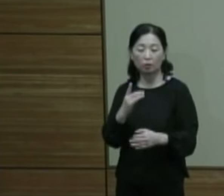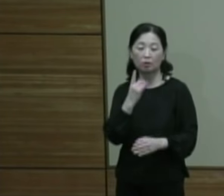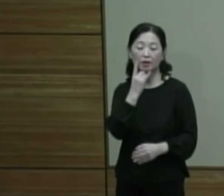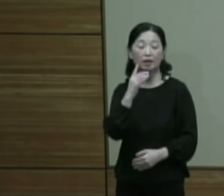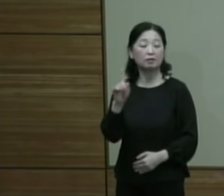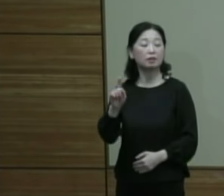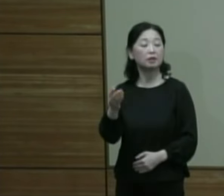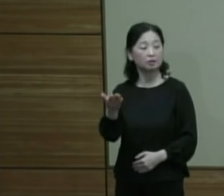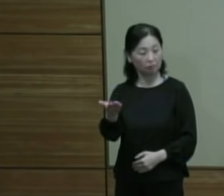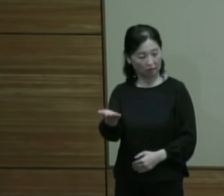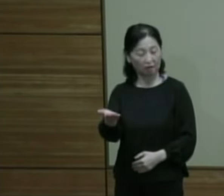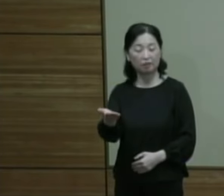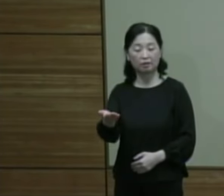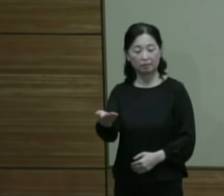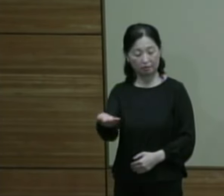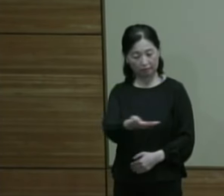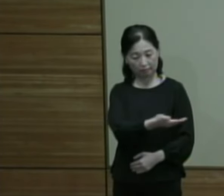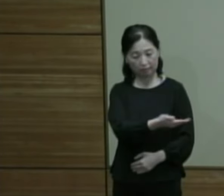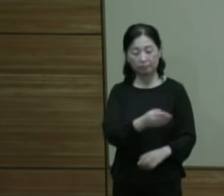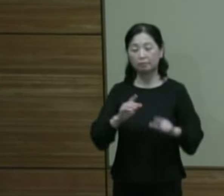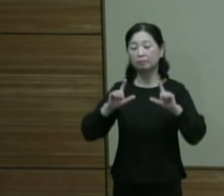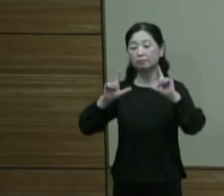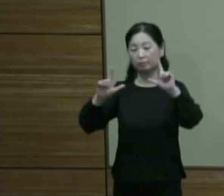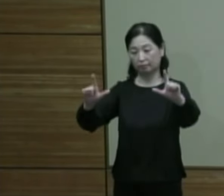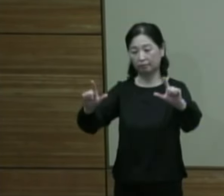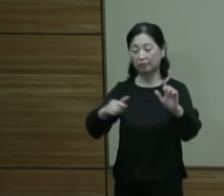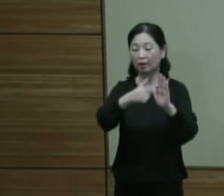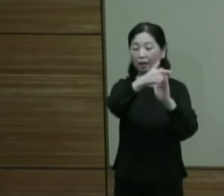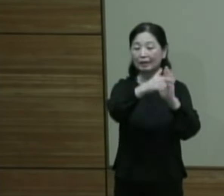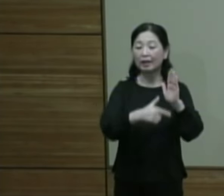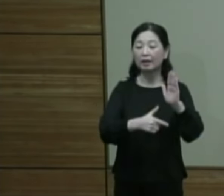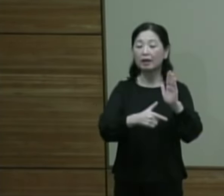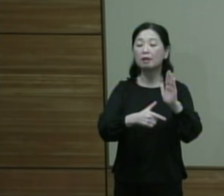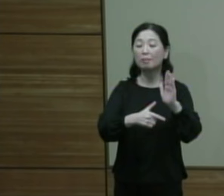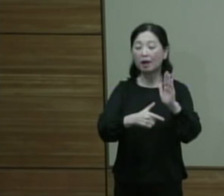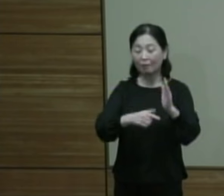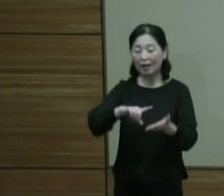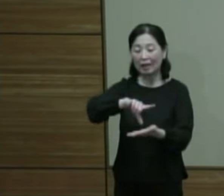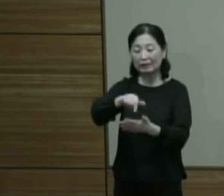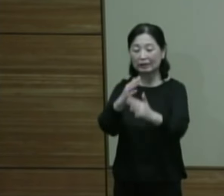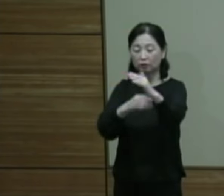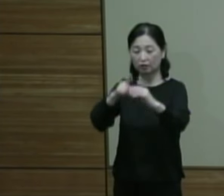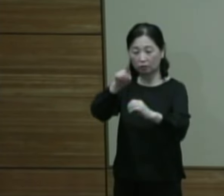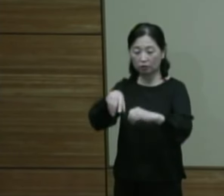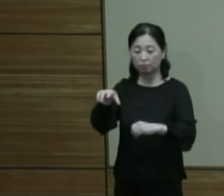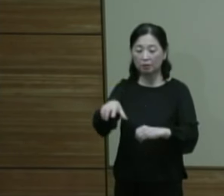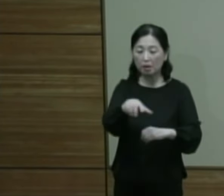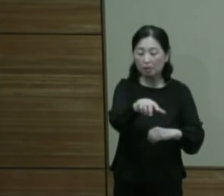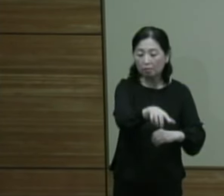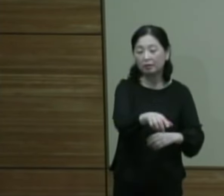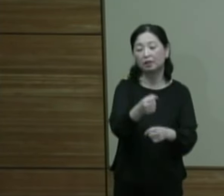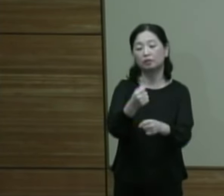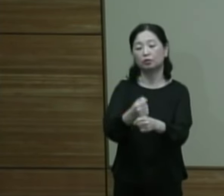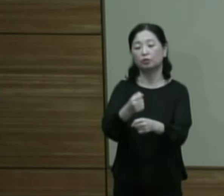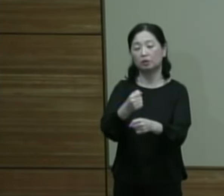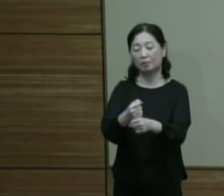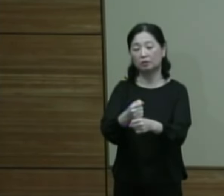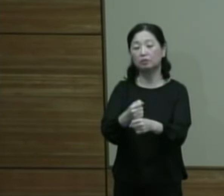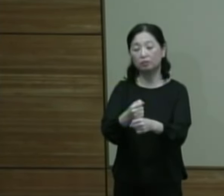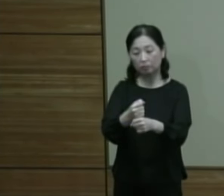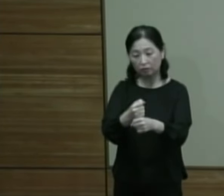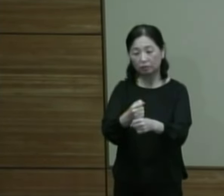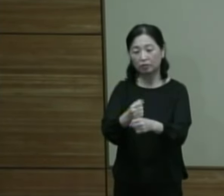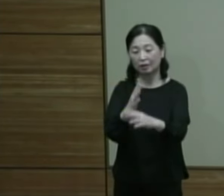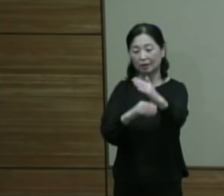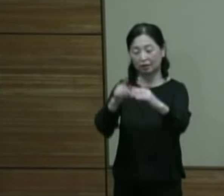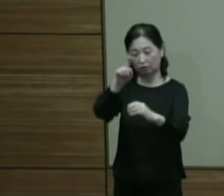お聞かせください。 そうですね、まずテーマを地域振興局ごとに作ったということで、地域振興局が地域の振興局が主